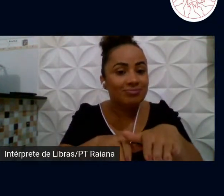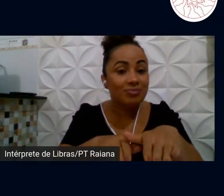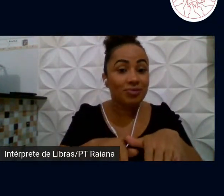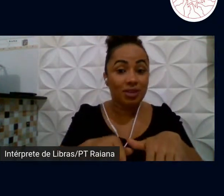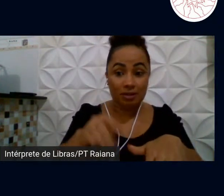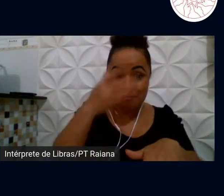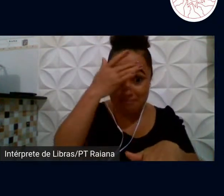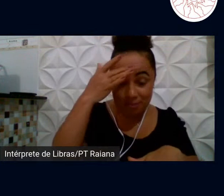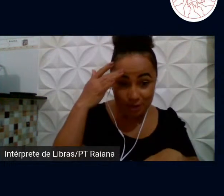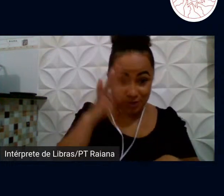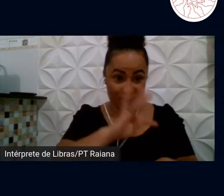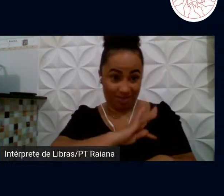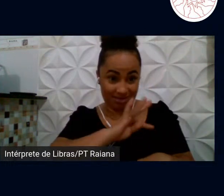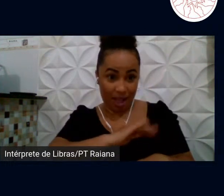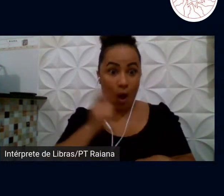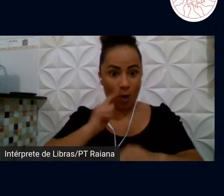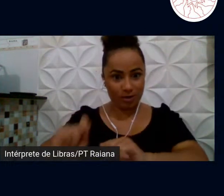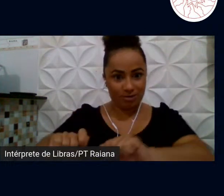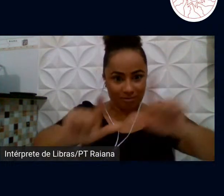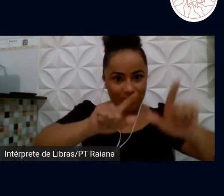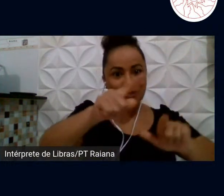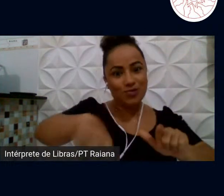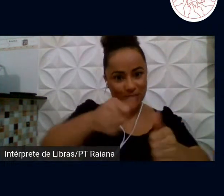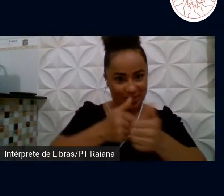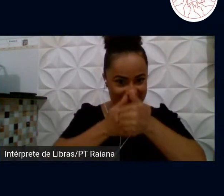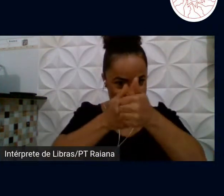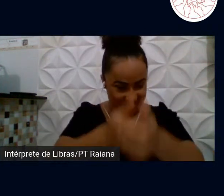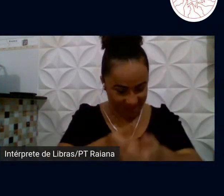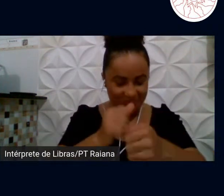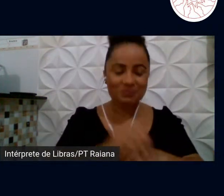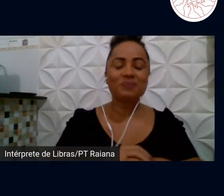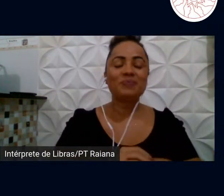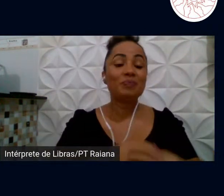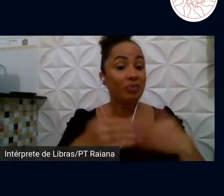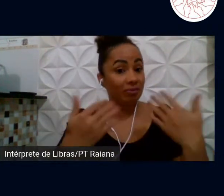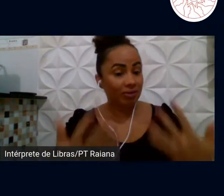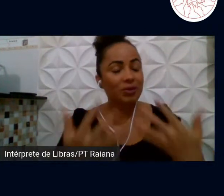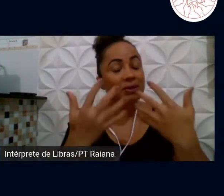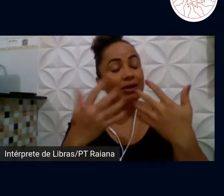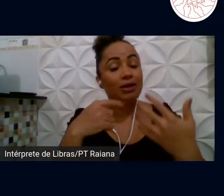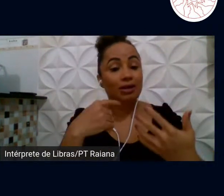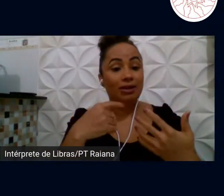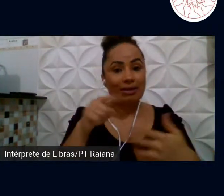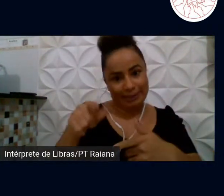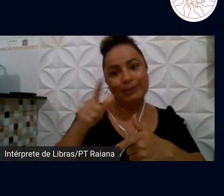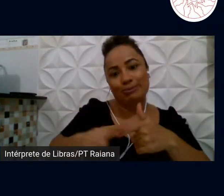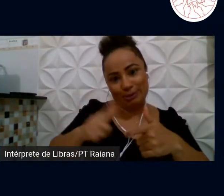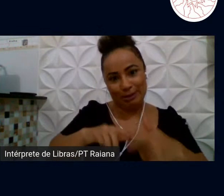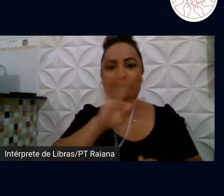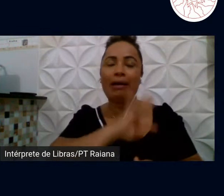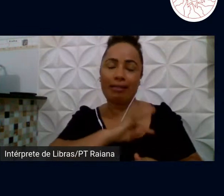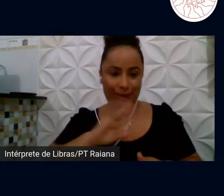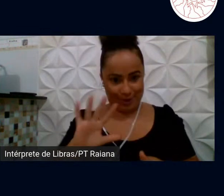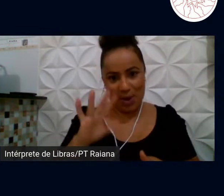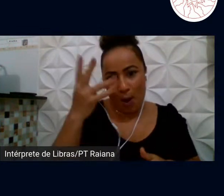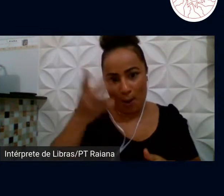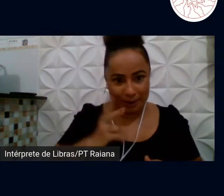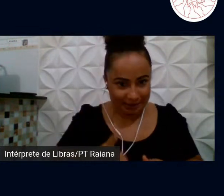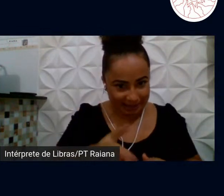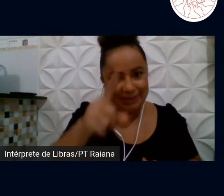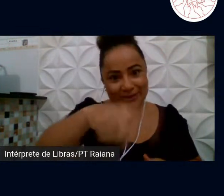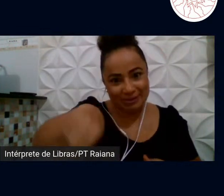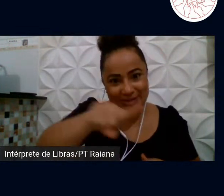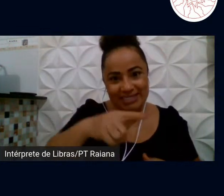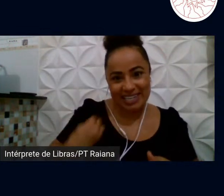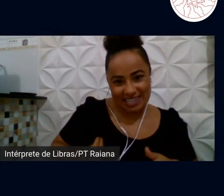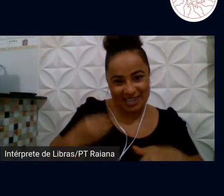técnica conseguir colocar o slide, vocês vão acompanhando. Então vamos eh isso, esses problemas técnicos sempre acontecem. Quem tá vivendo o